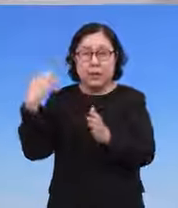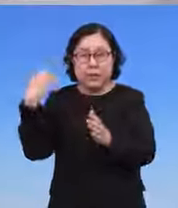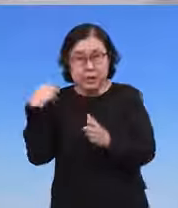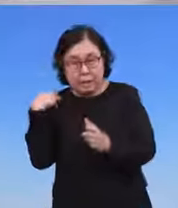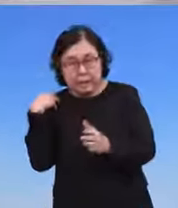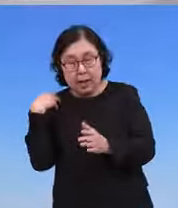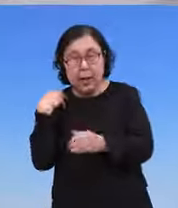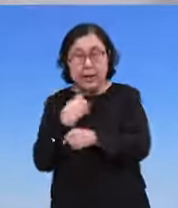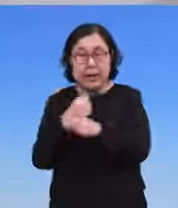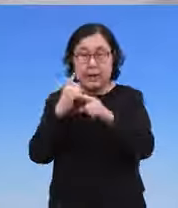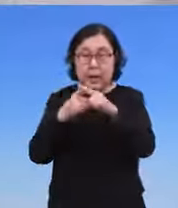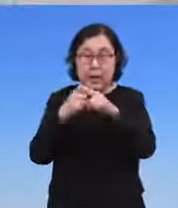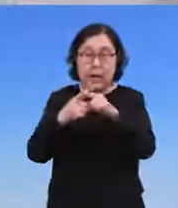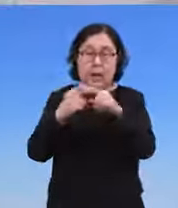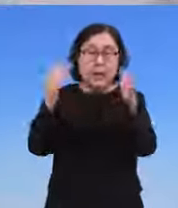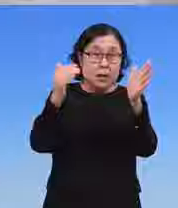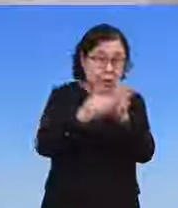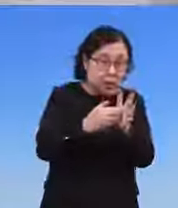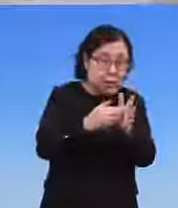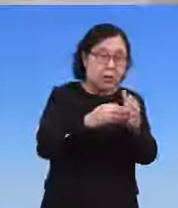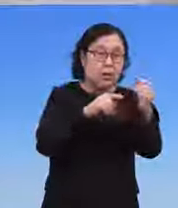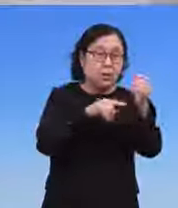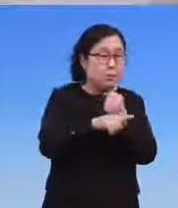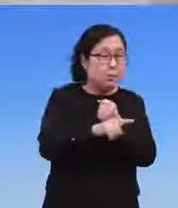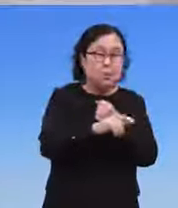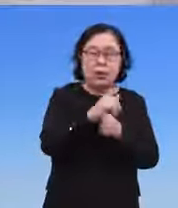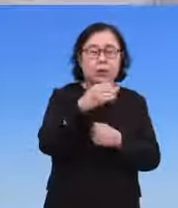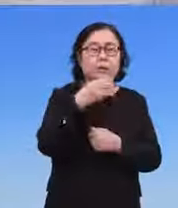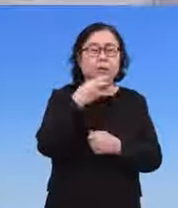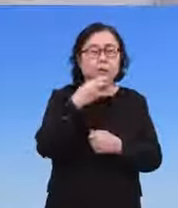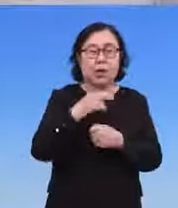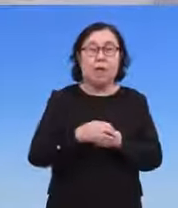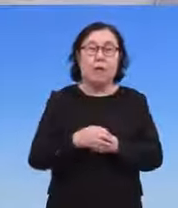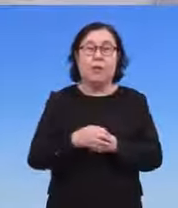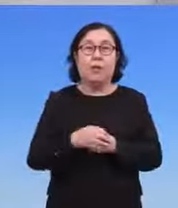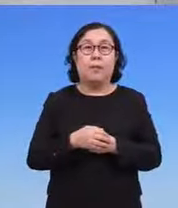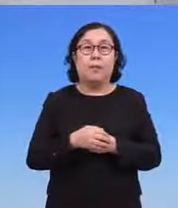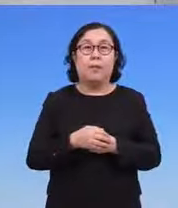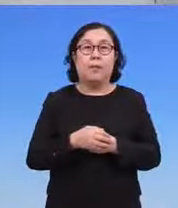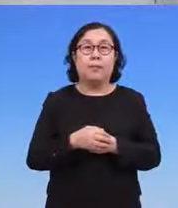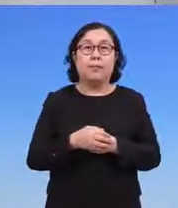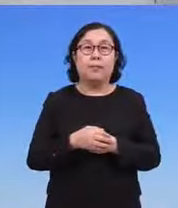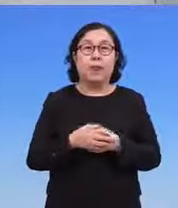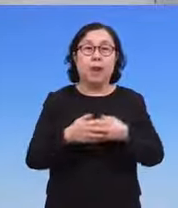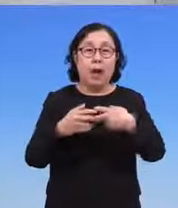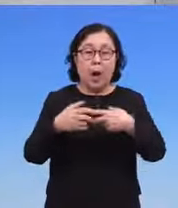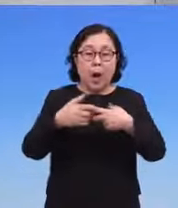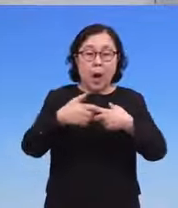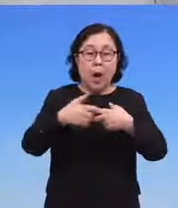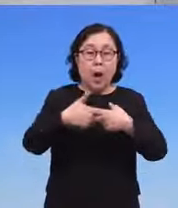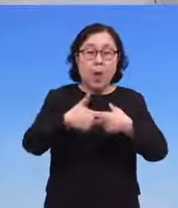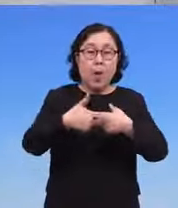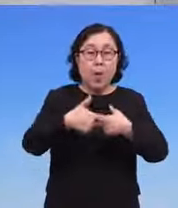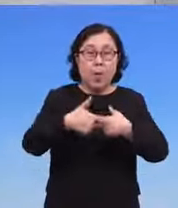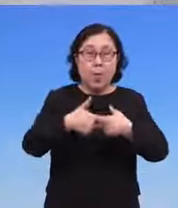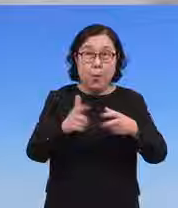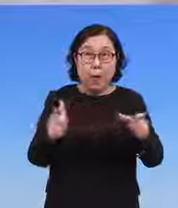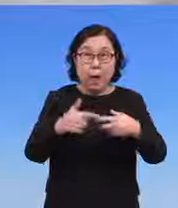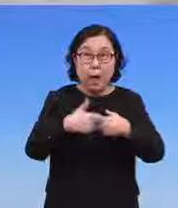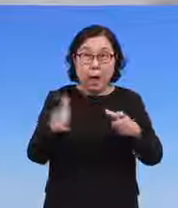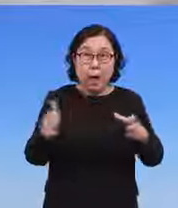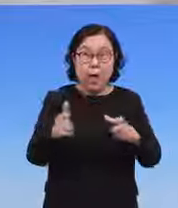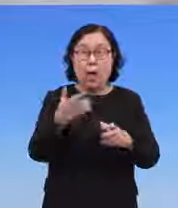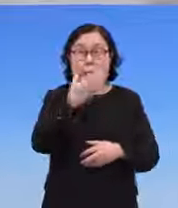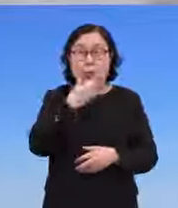쑥 끝나는 게 무슨 의미가 있겠냐고요. 마가복음 하다가 뭐 중간에 하나님이 여기까지다 끝